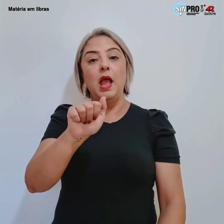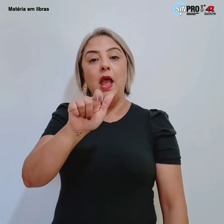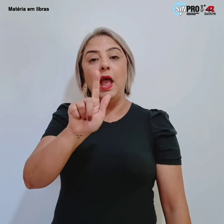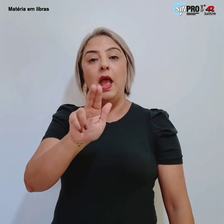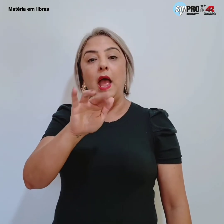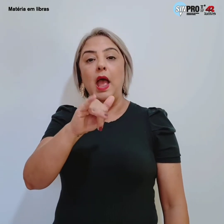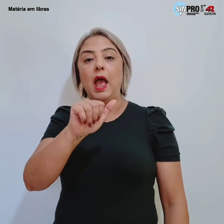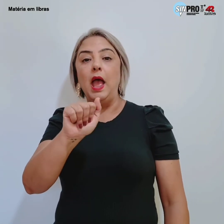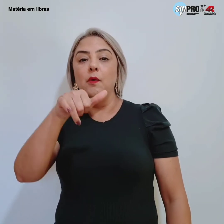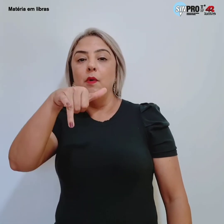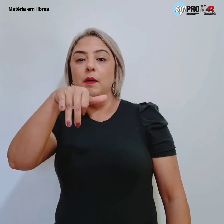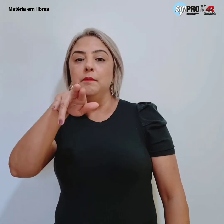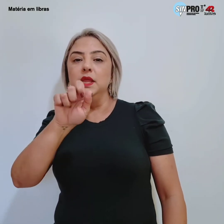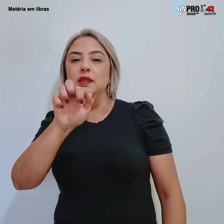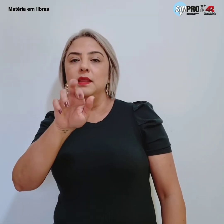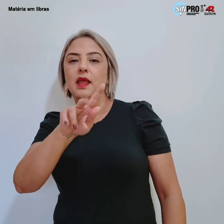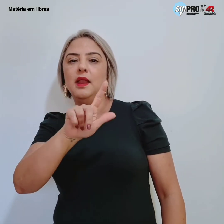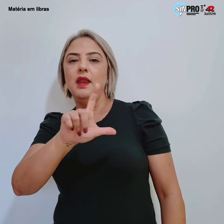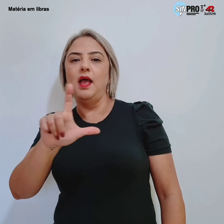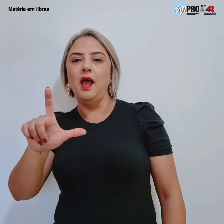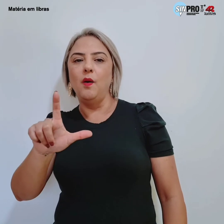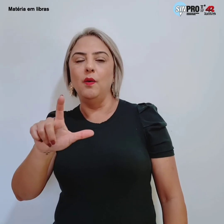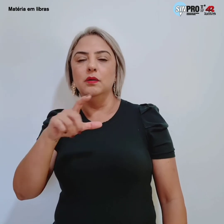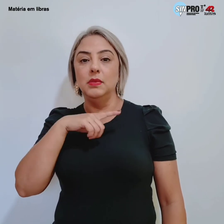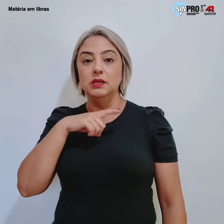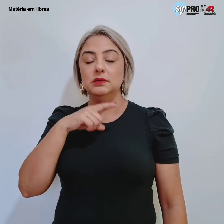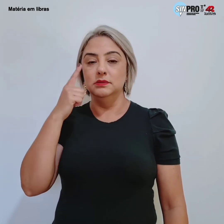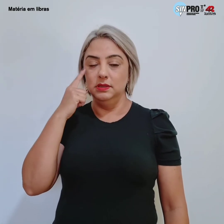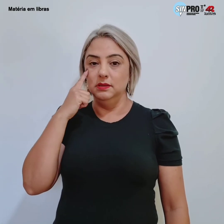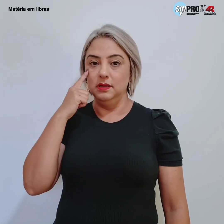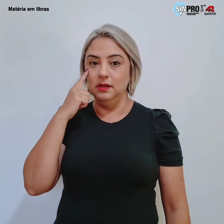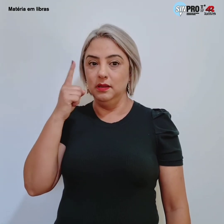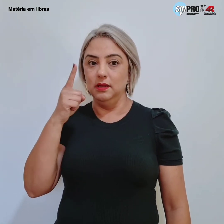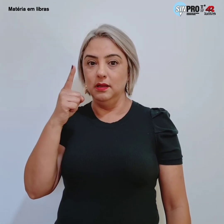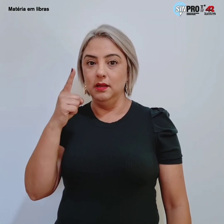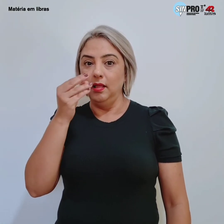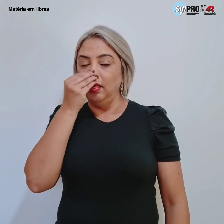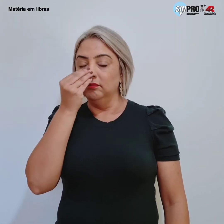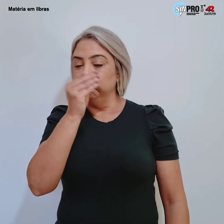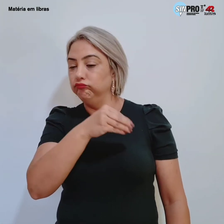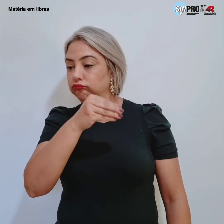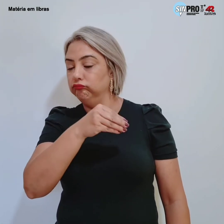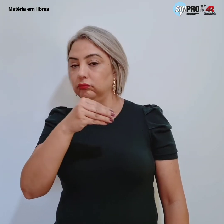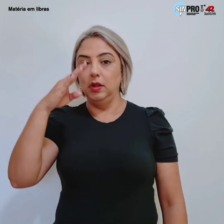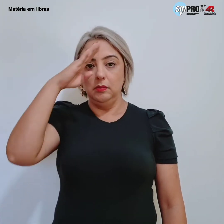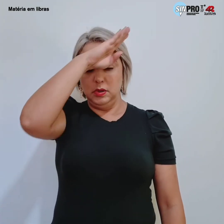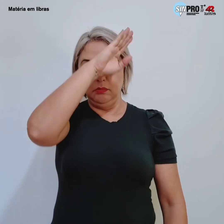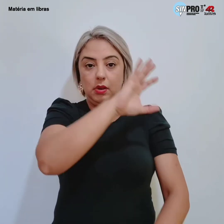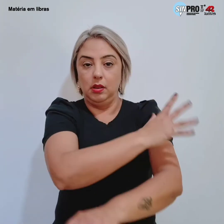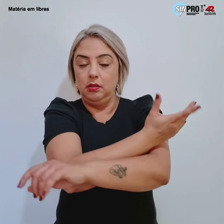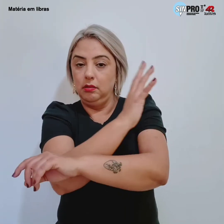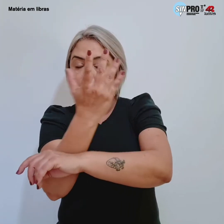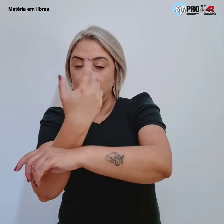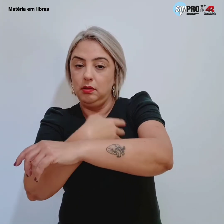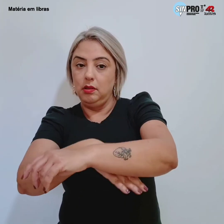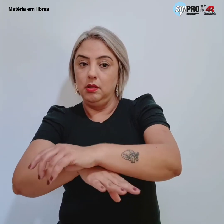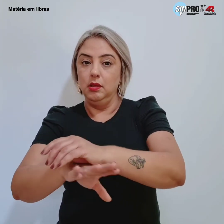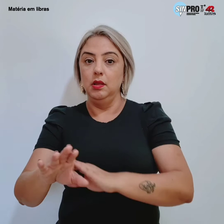conhecido como água mineral. Para se ter ideia do descaso de Bolsonaro com o meio ambiente,